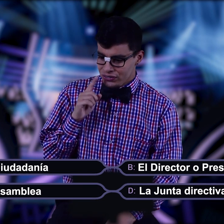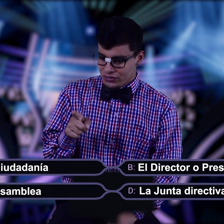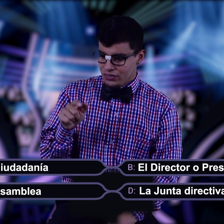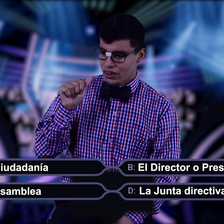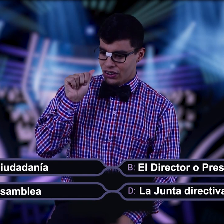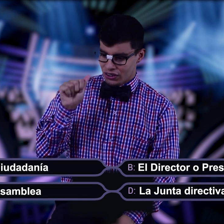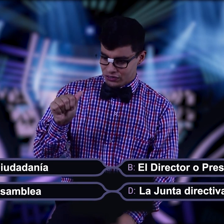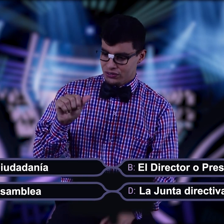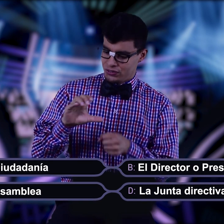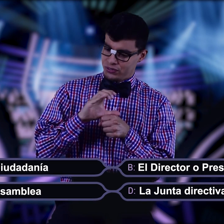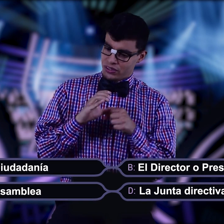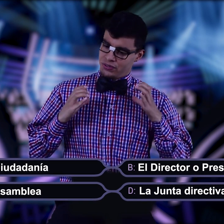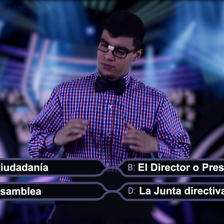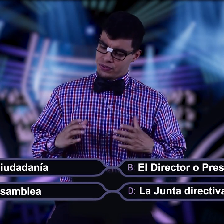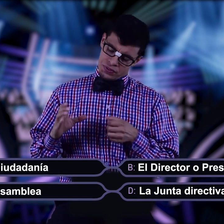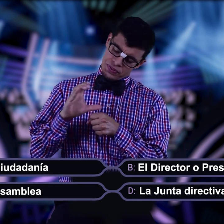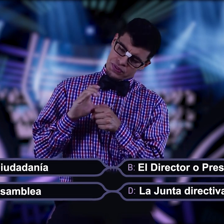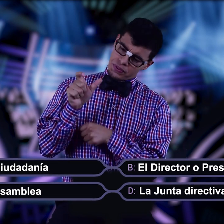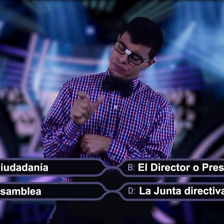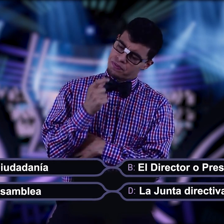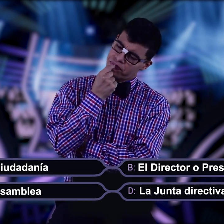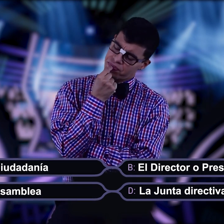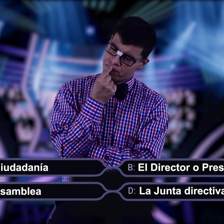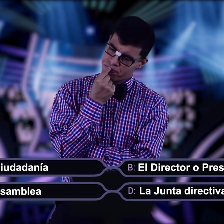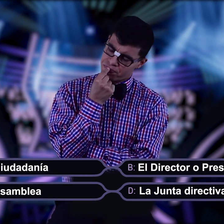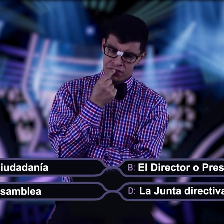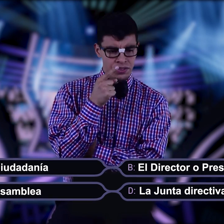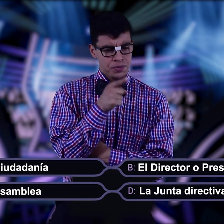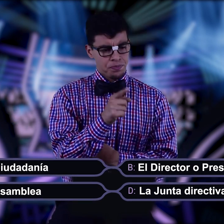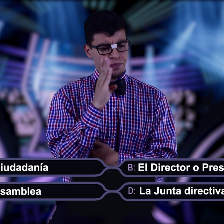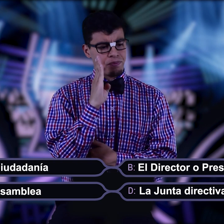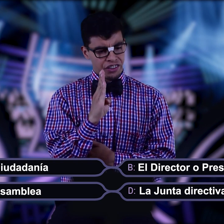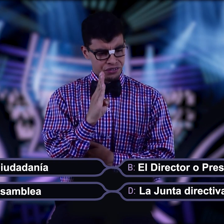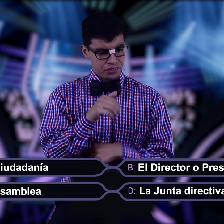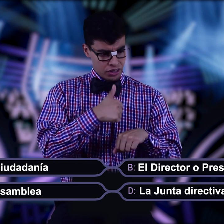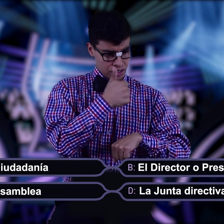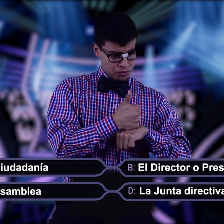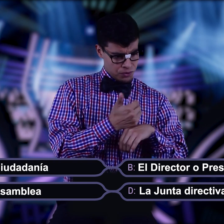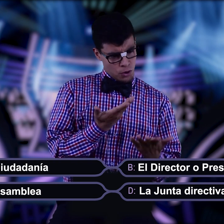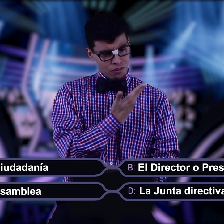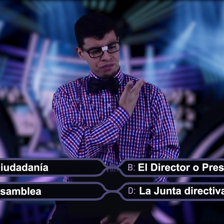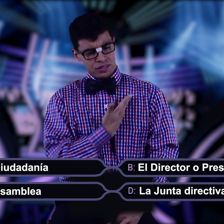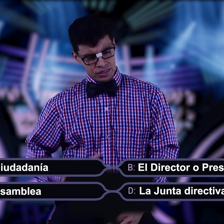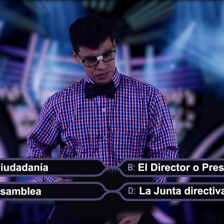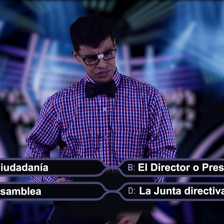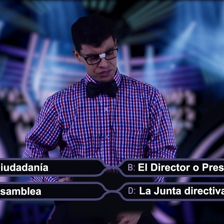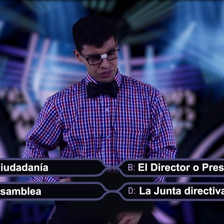Sí. ¿Será la opción A? ¿Ciudadanía o la B, el director o